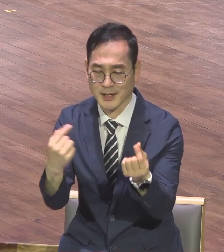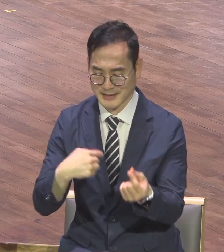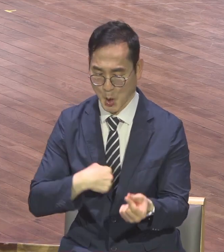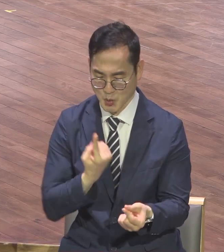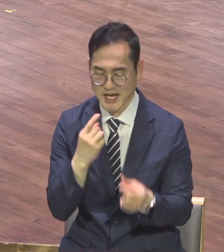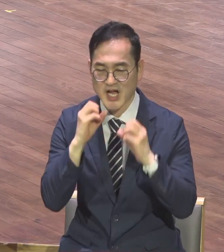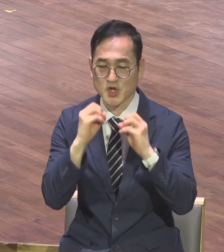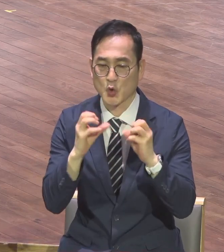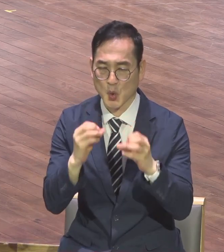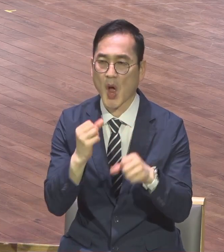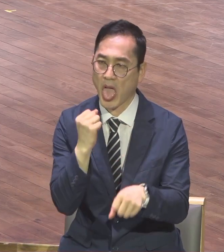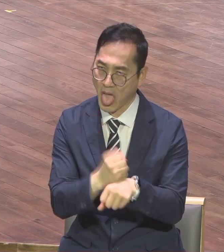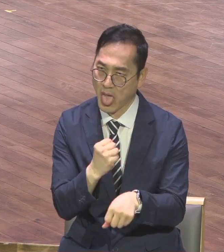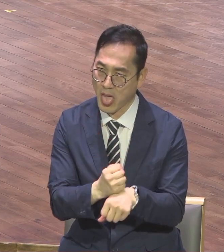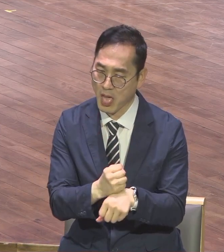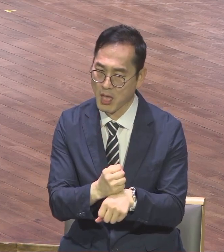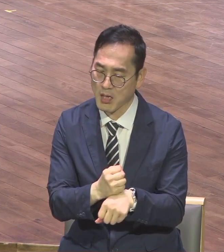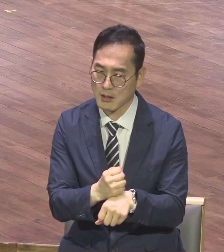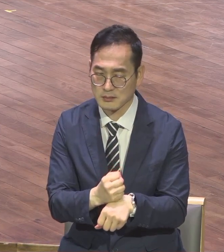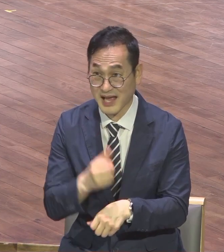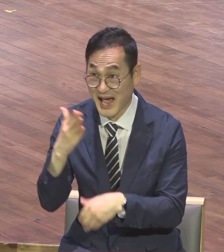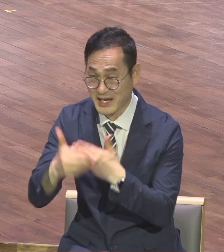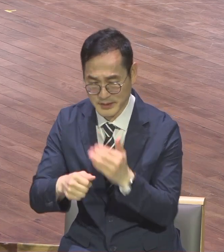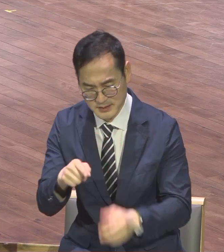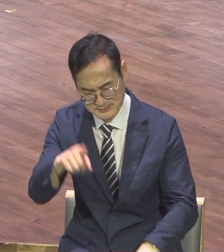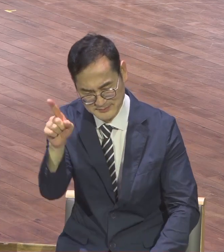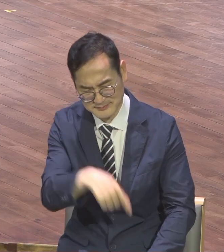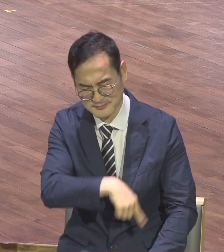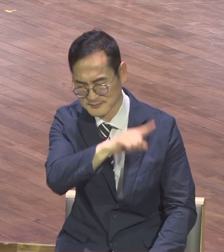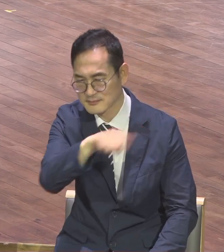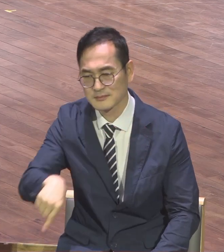혼자서. 지 혼자 다 안 돼.